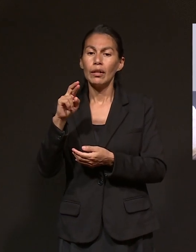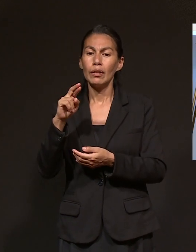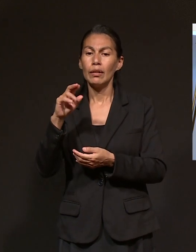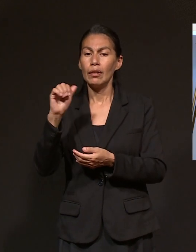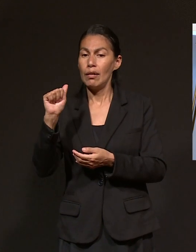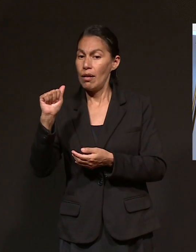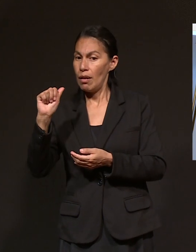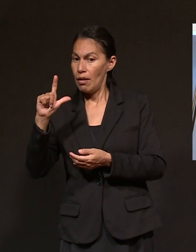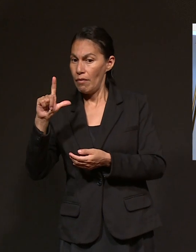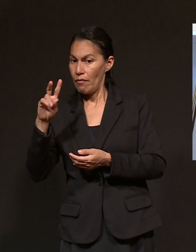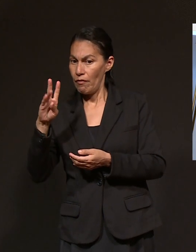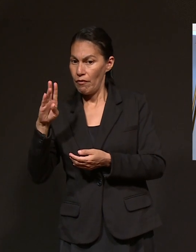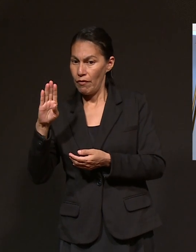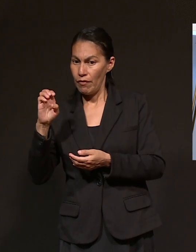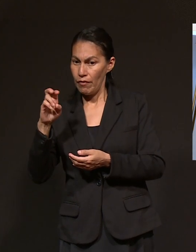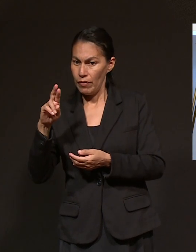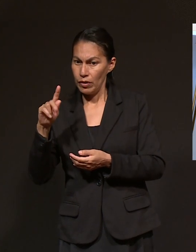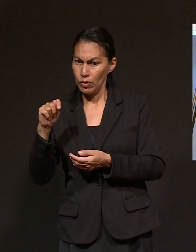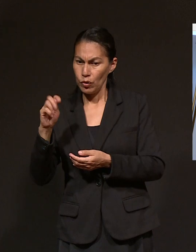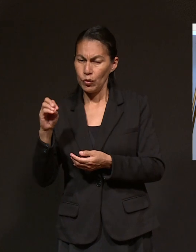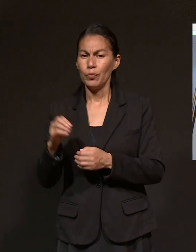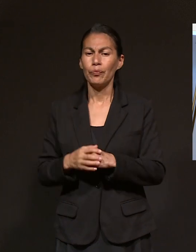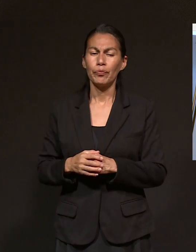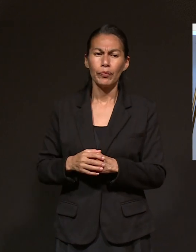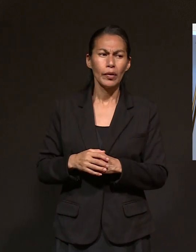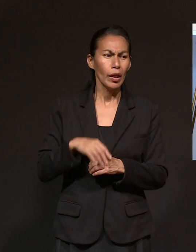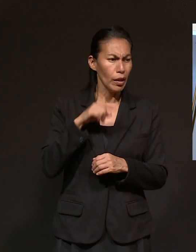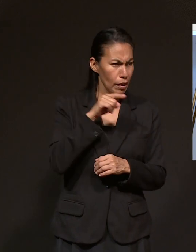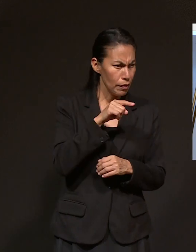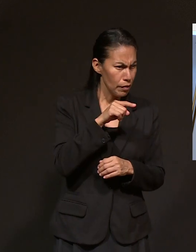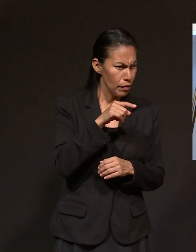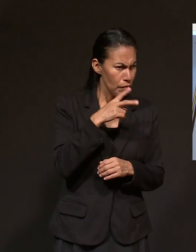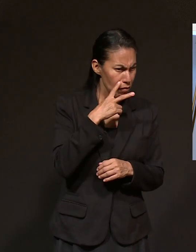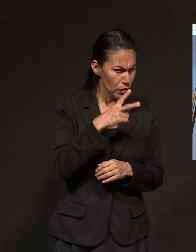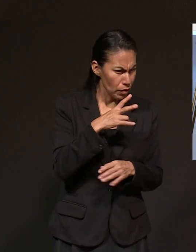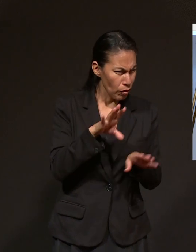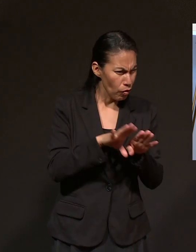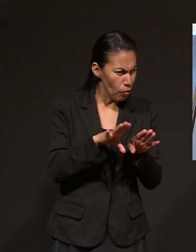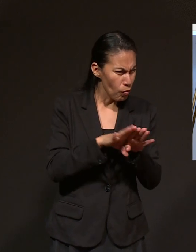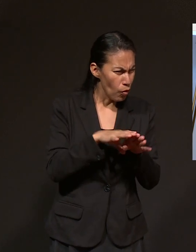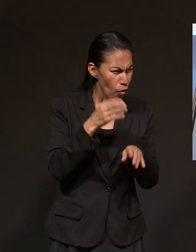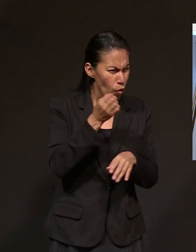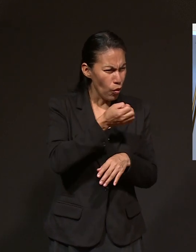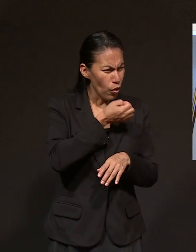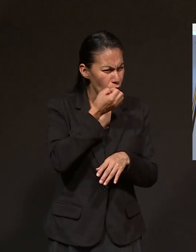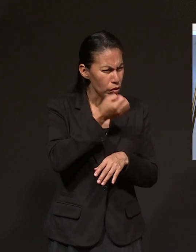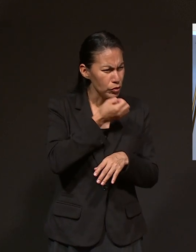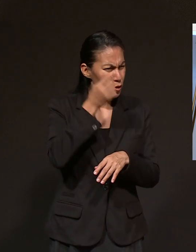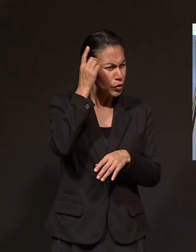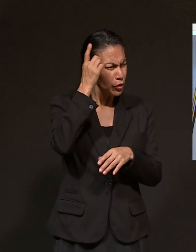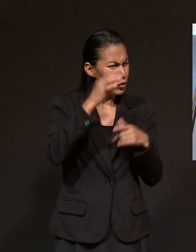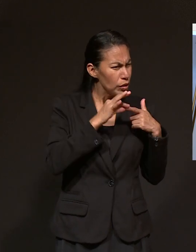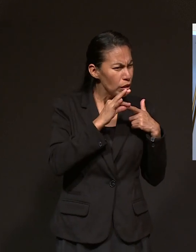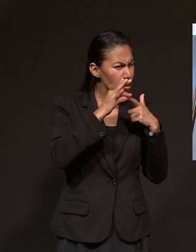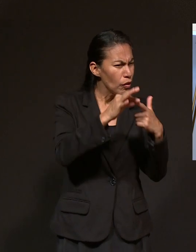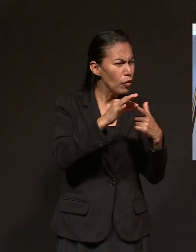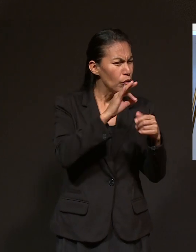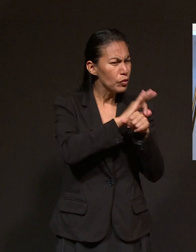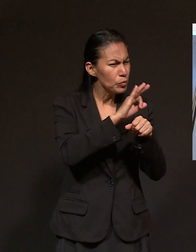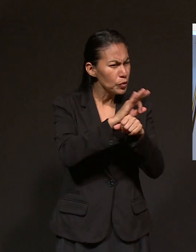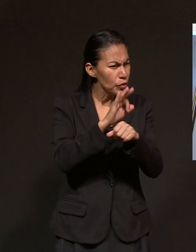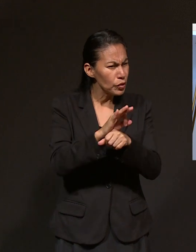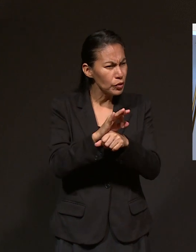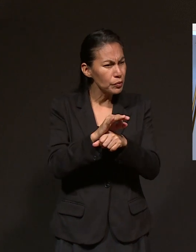allí, estando en Pachuca, allí se vio también el poder de la oración guiándote,